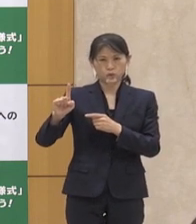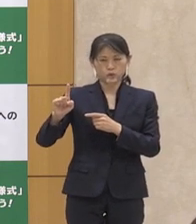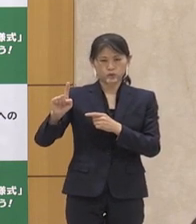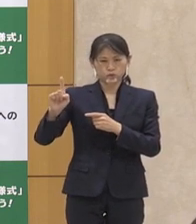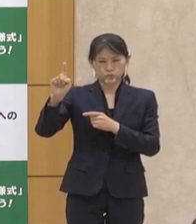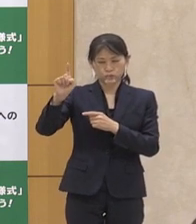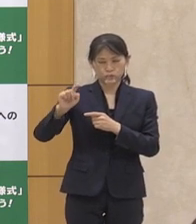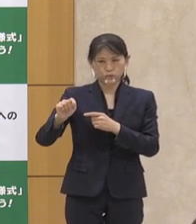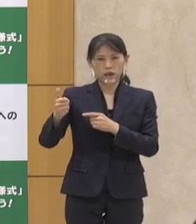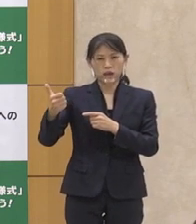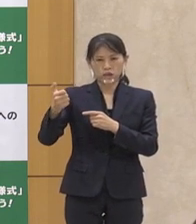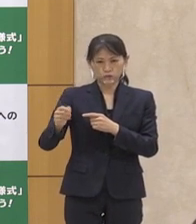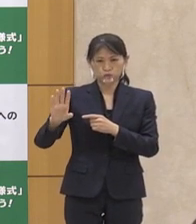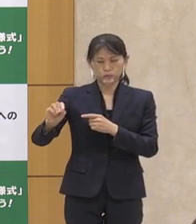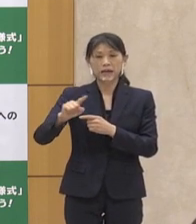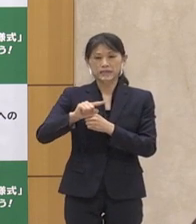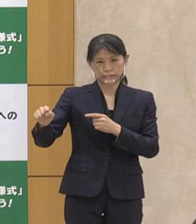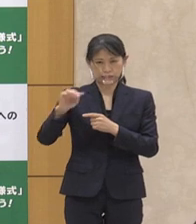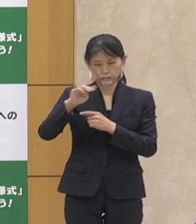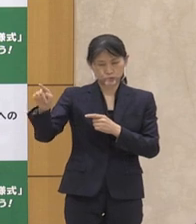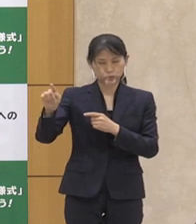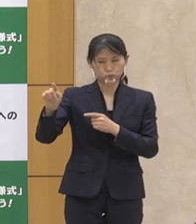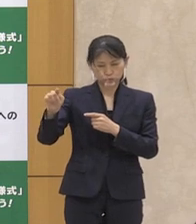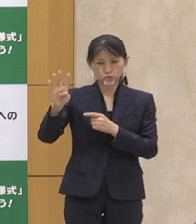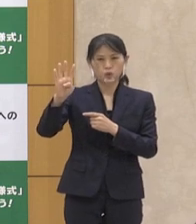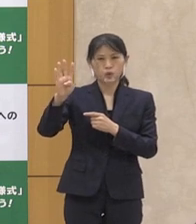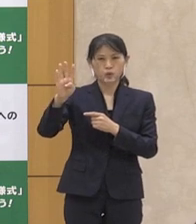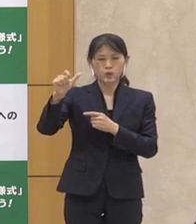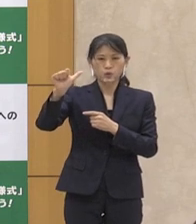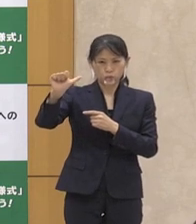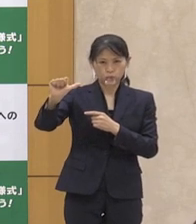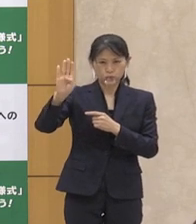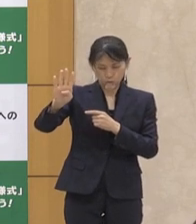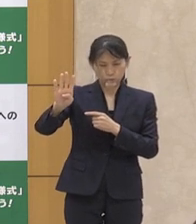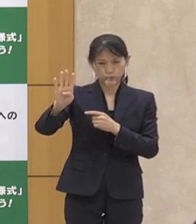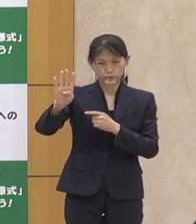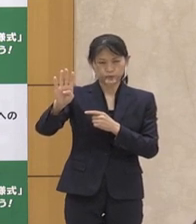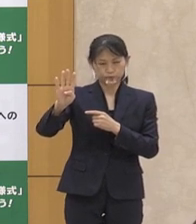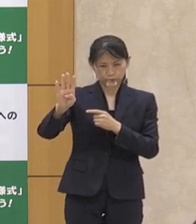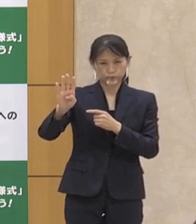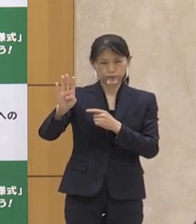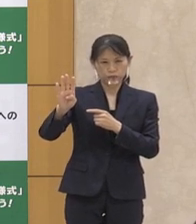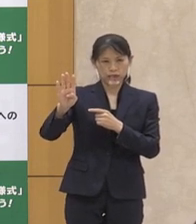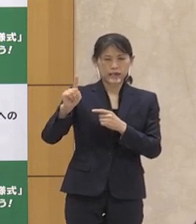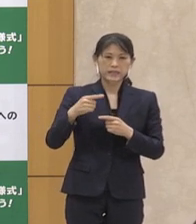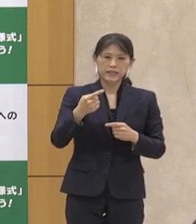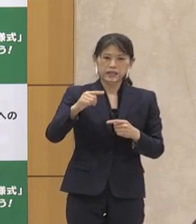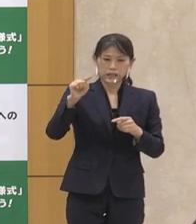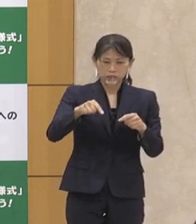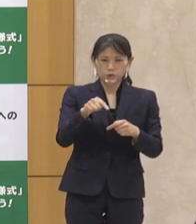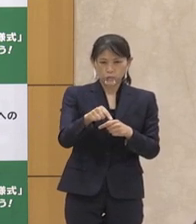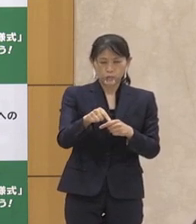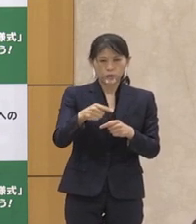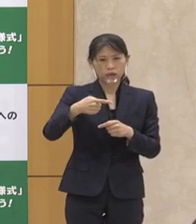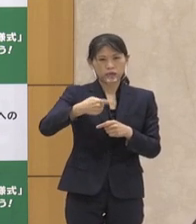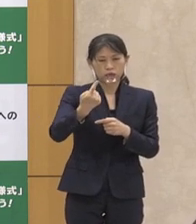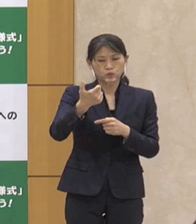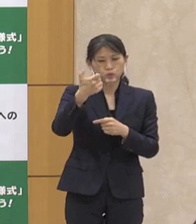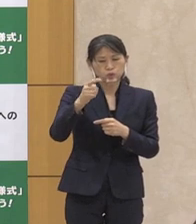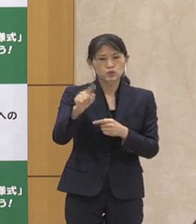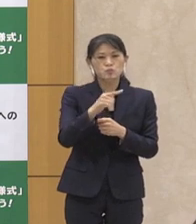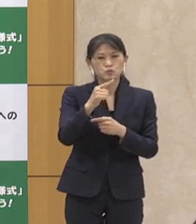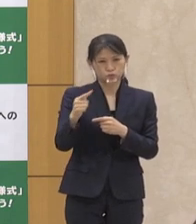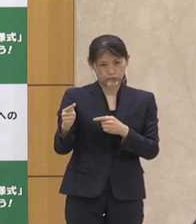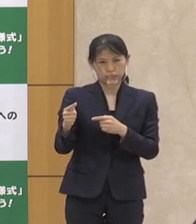。これを香川県の人口に当てはめますと、ステージ3については約150人、1週間で